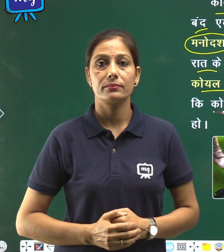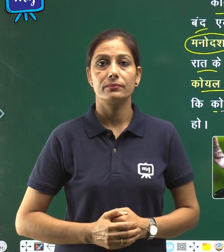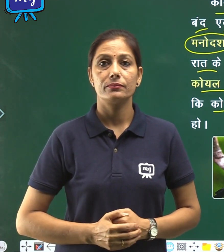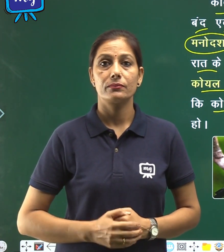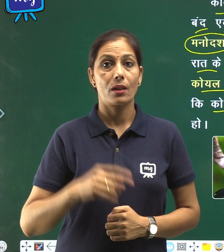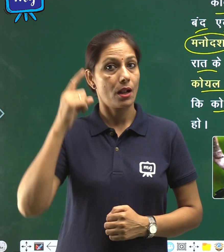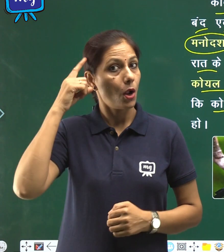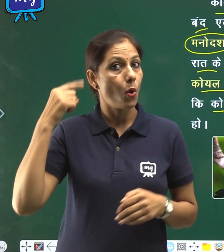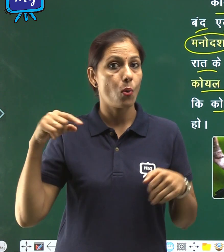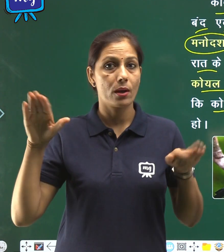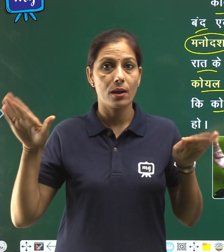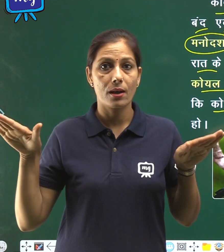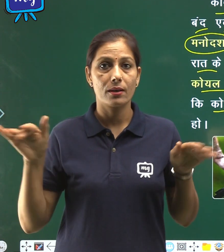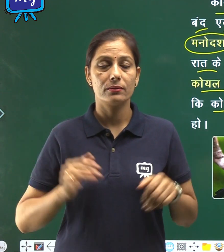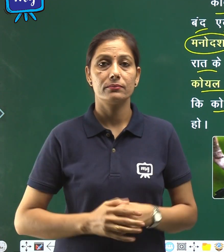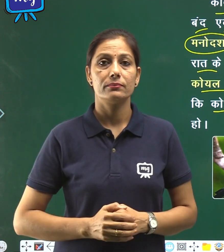कोयल,